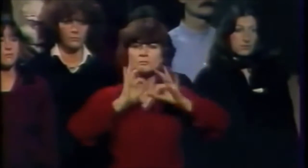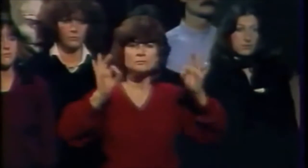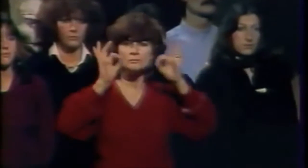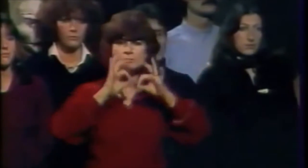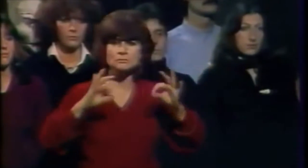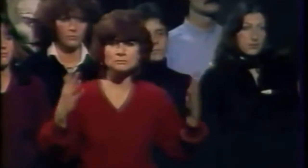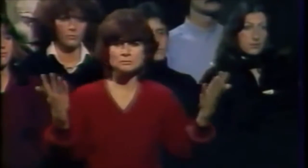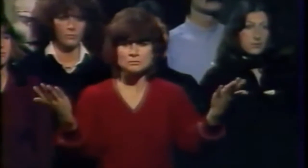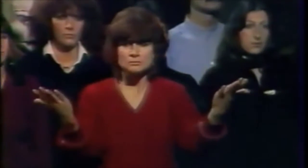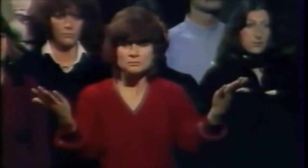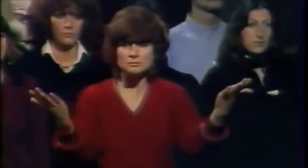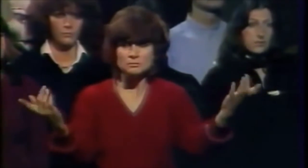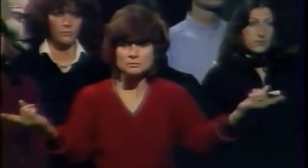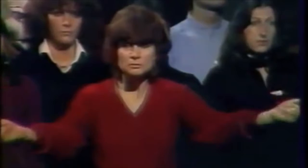Non, vous ne les avez pas.